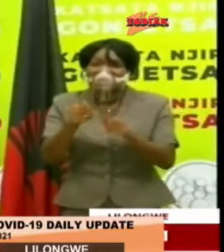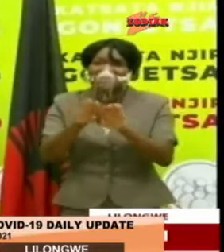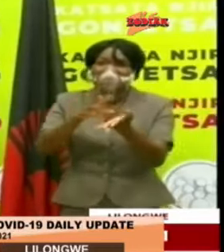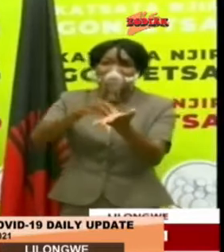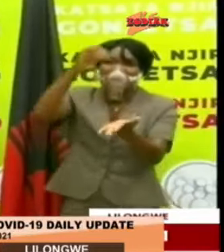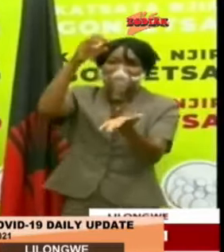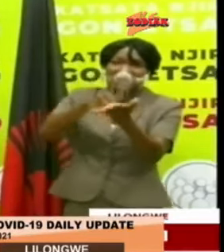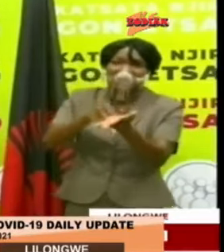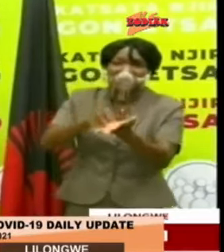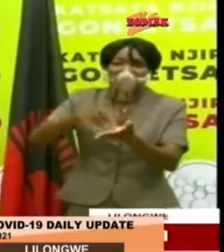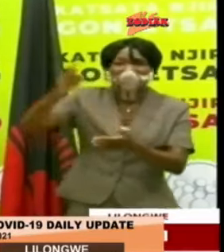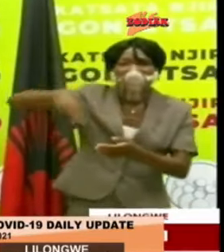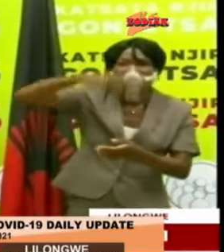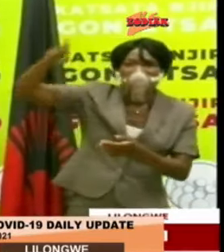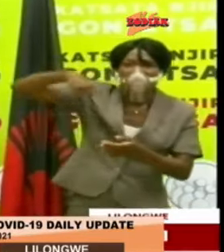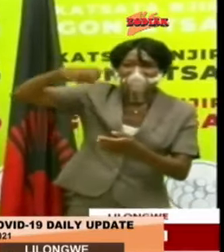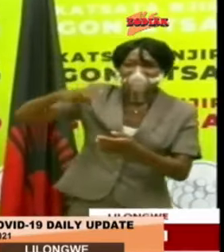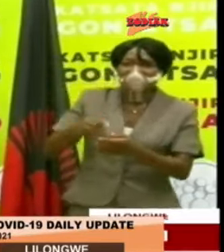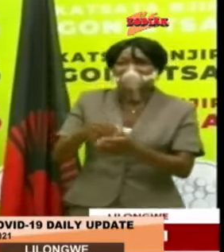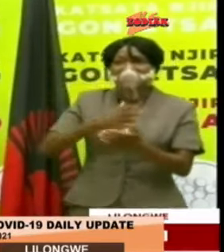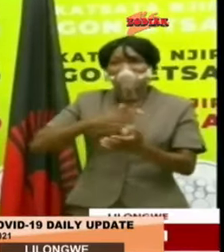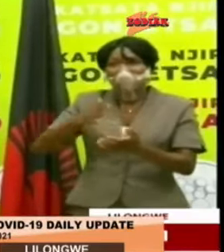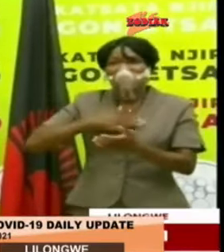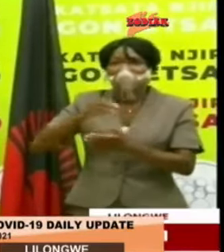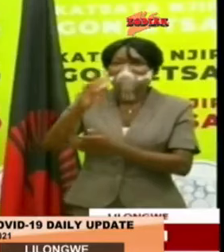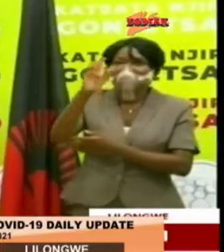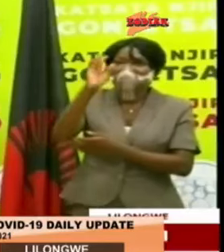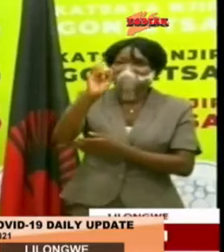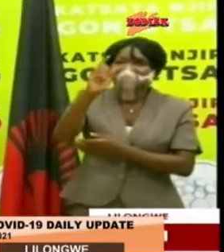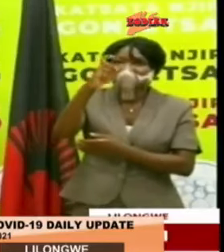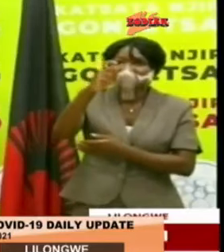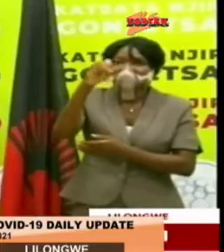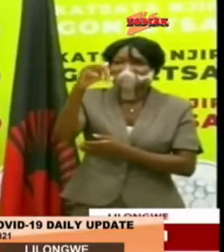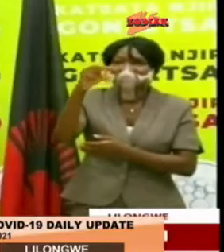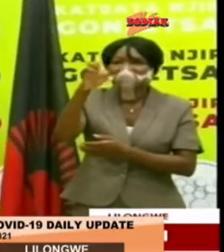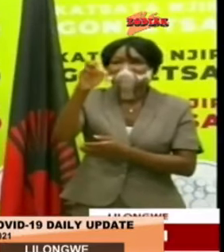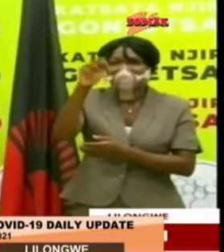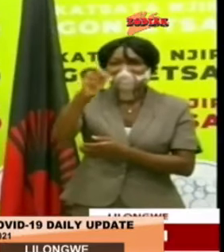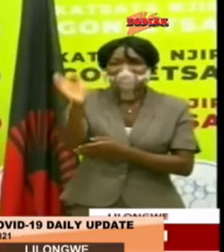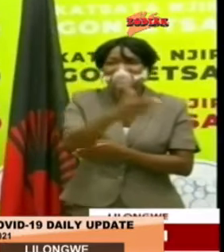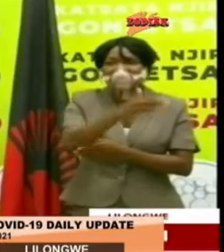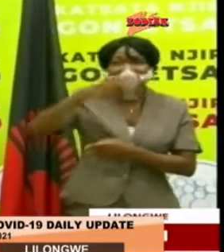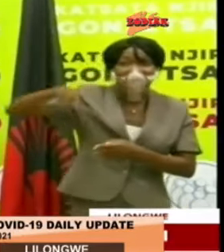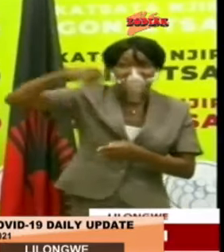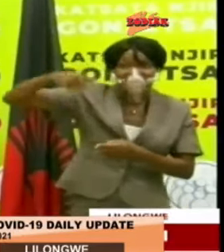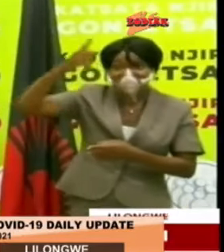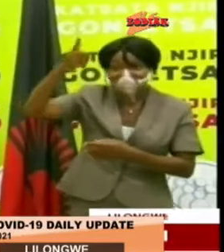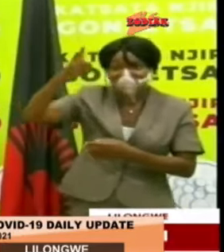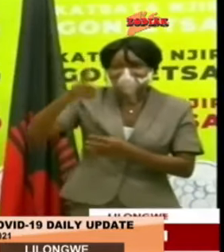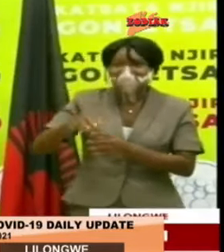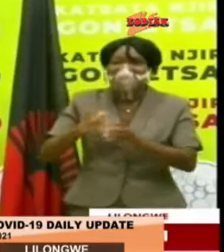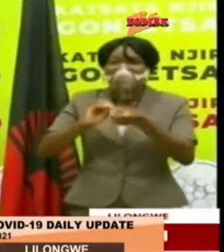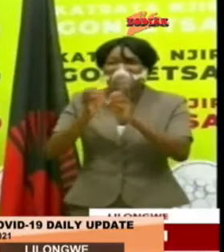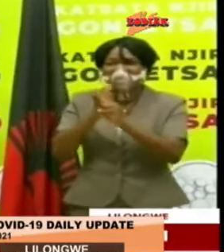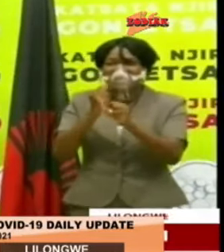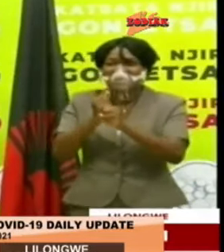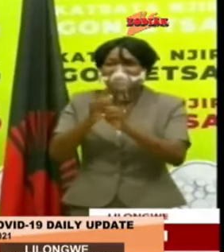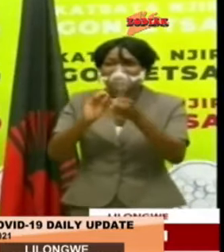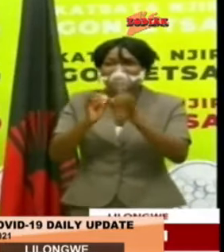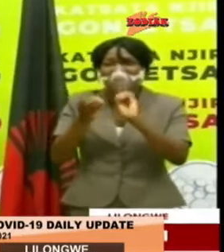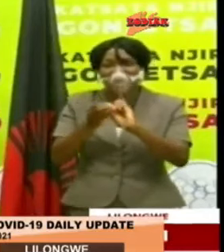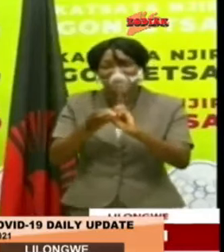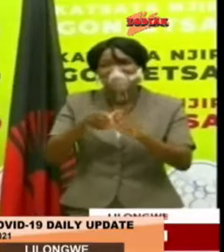ndi oxygen plant imene inakozedwa pano yogwira ntchito kumapanga oxygen amene azithandizira kunkhatabe komanso